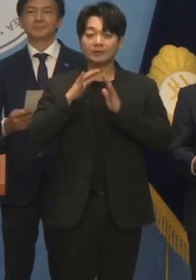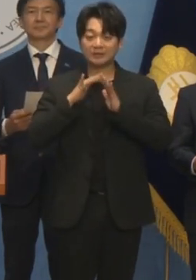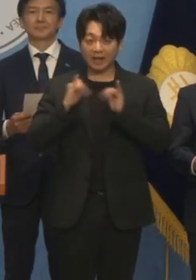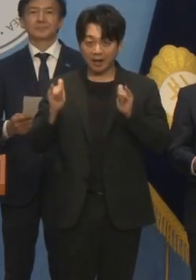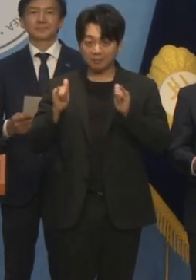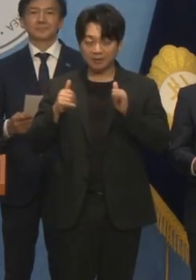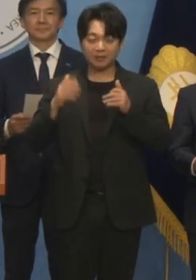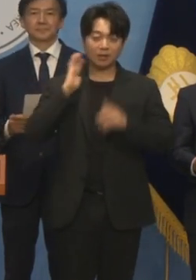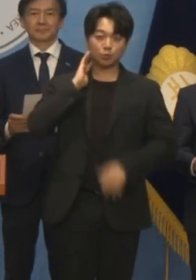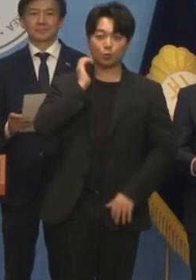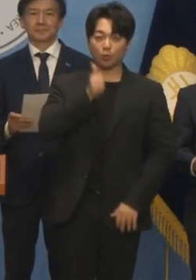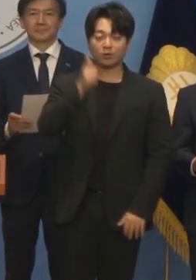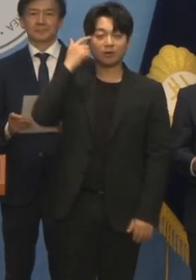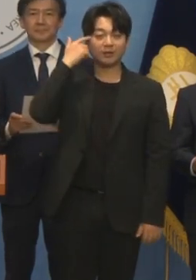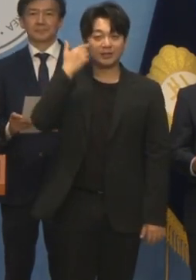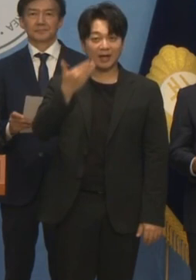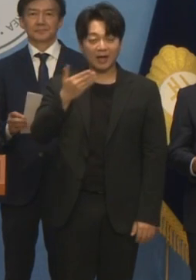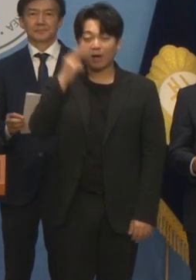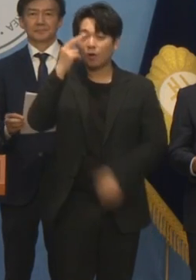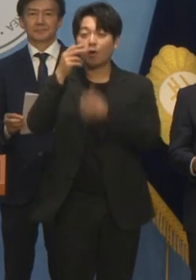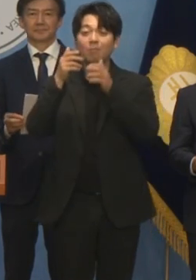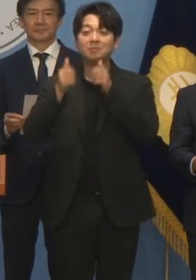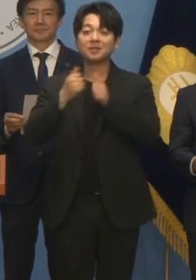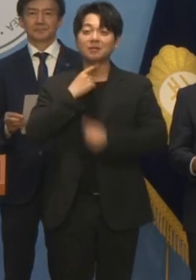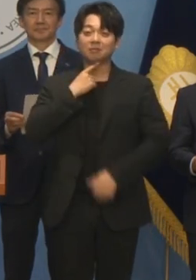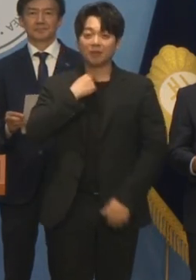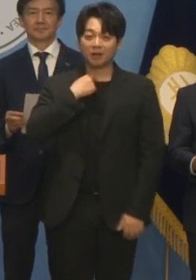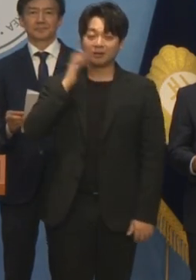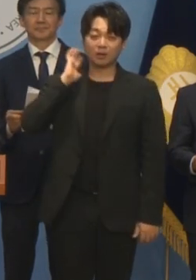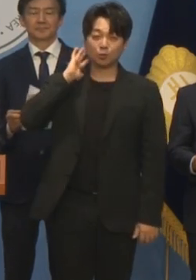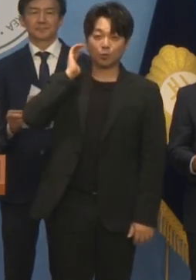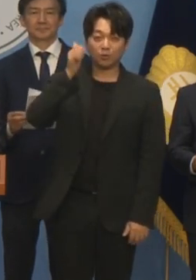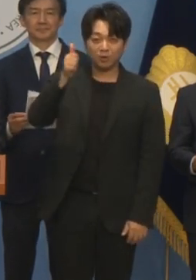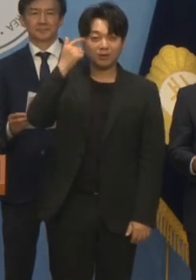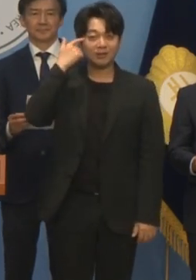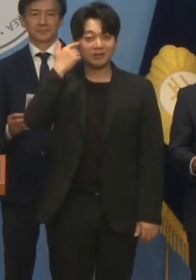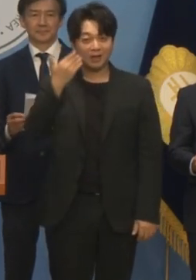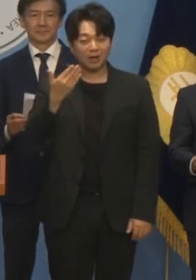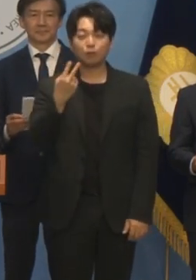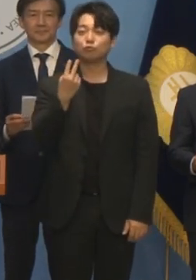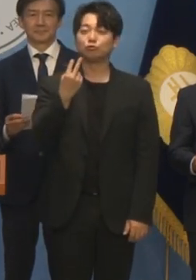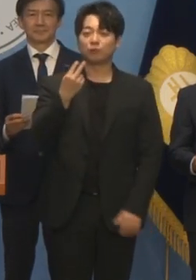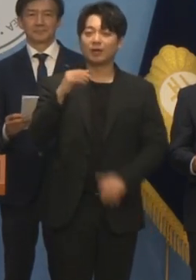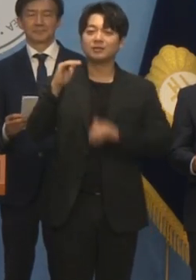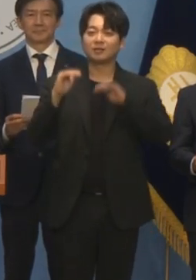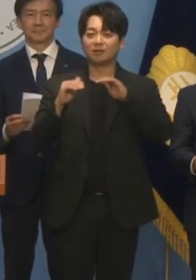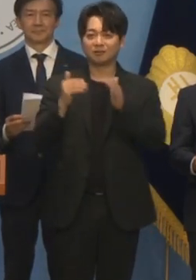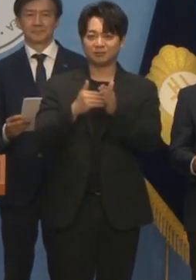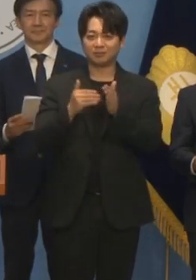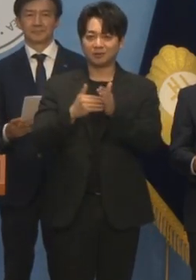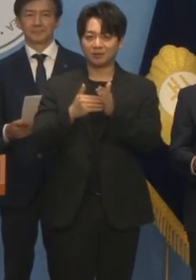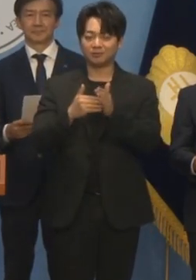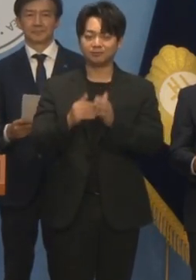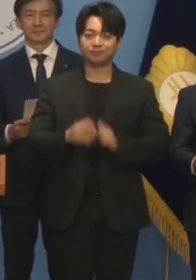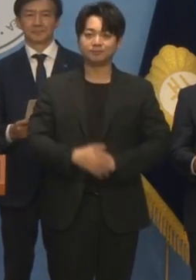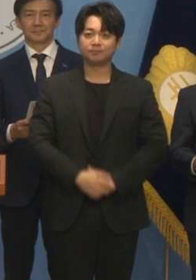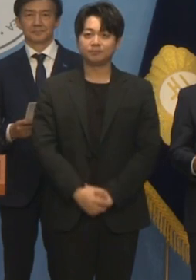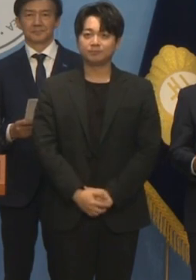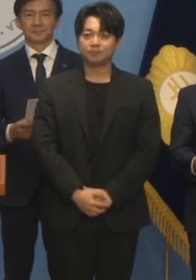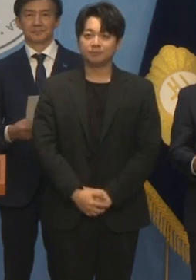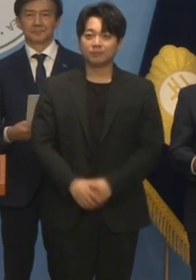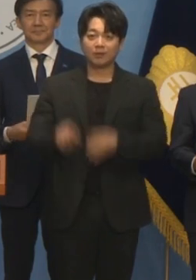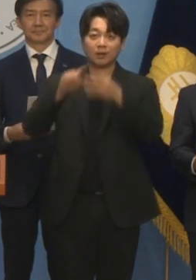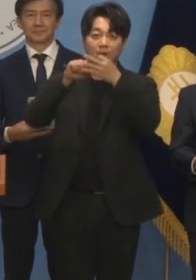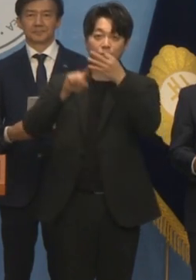검사 출신이 억압하느냐. 이런 짓을 누가 하는지 모두 알고 계십니다.